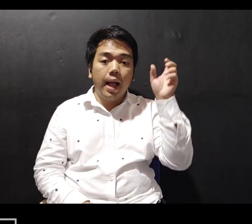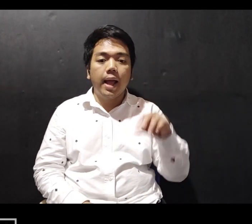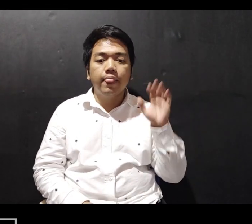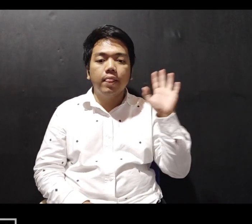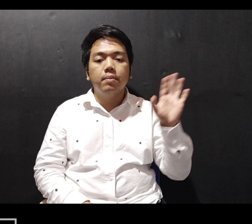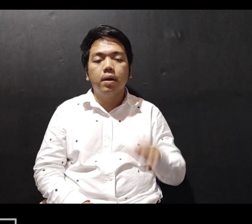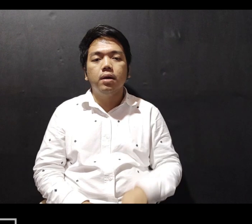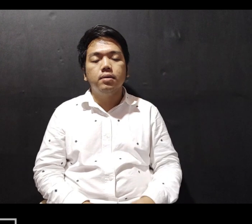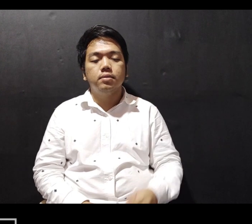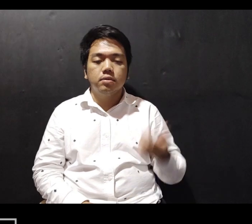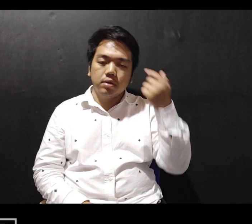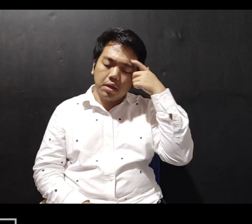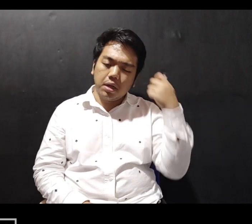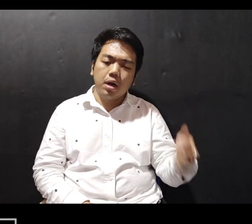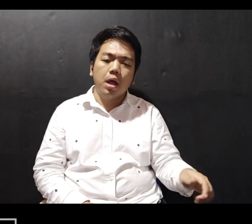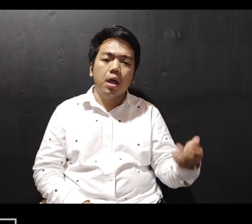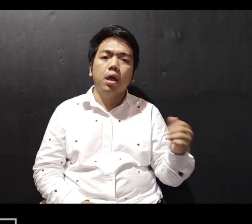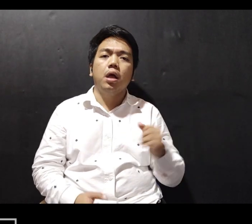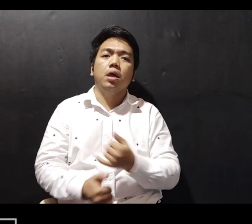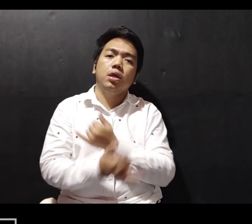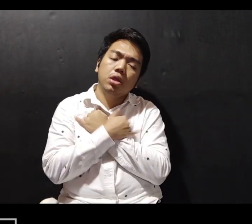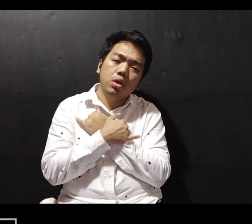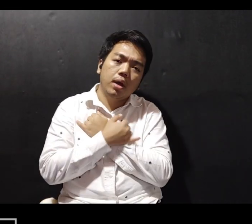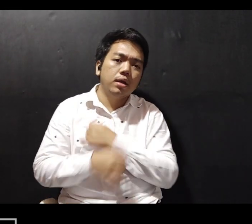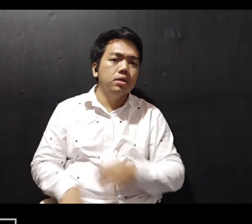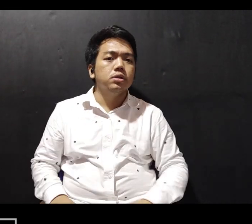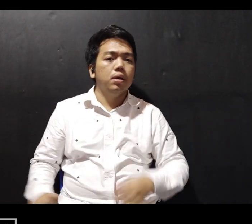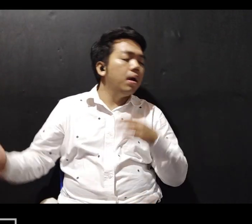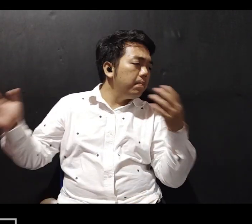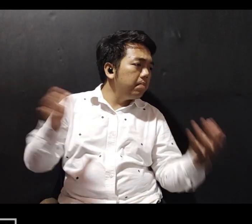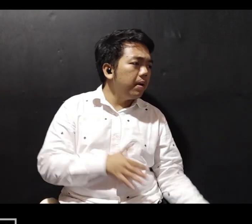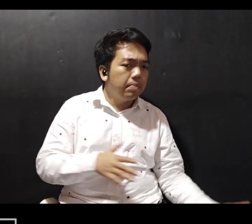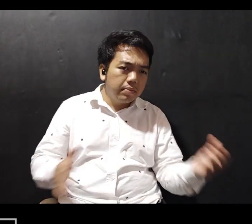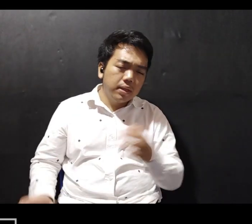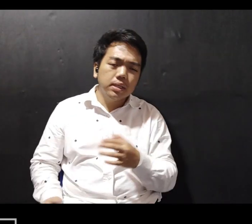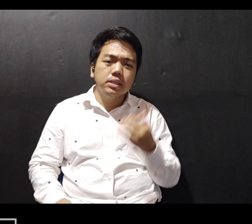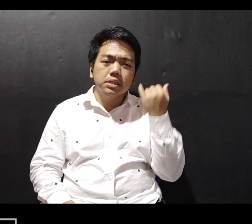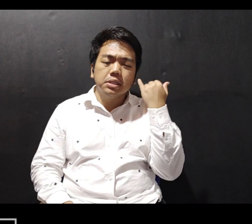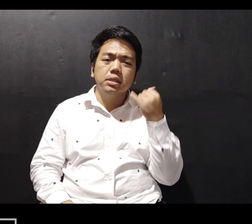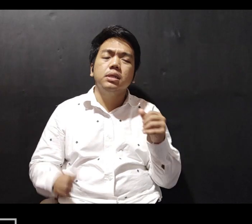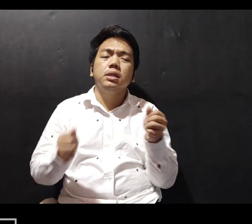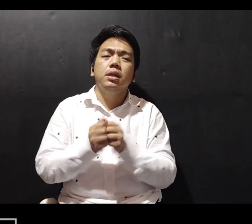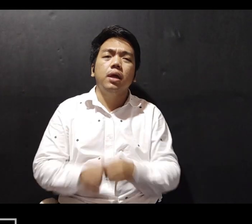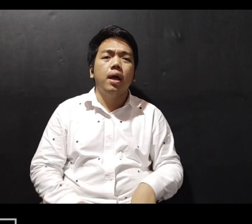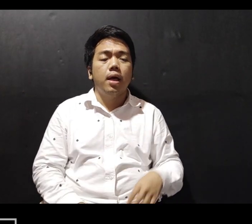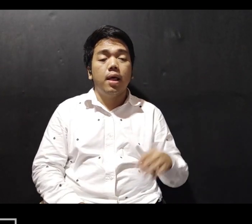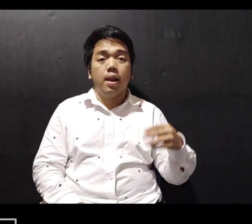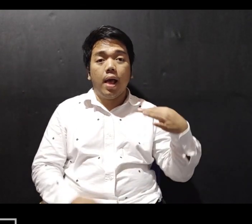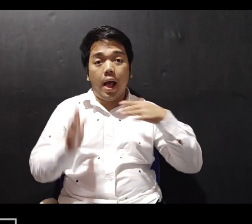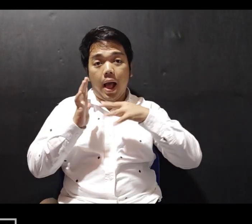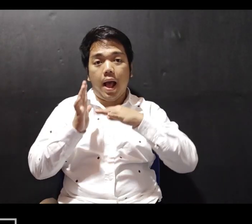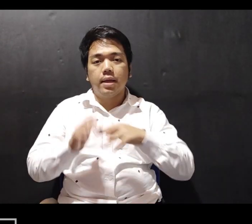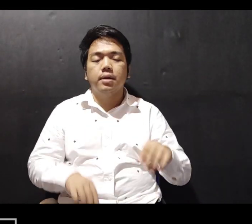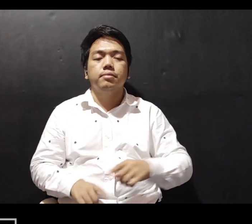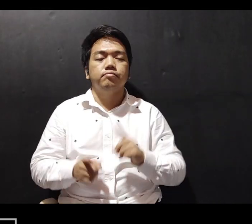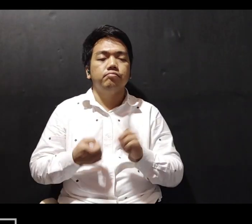Sebab Yohanes membaptis dengan air. Tetapi tidak lama lagi kamu akan dibaptis dengan Roh Kudus.